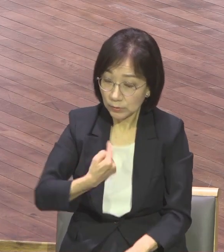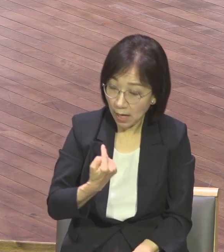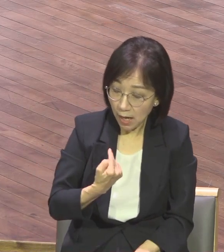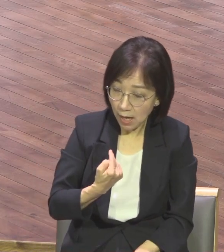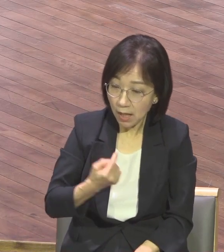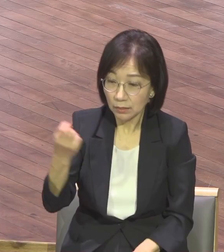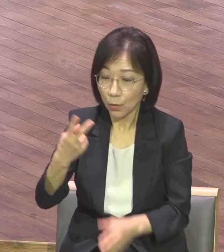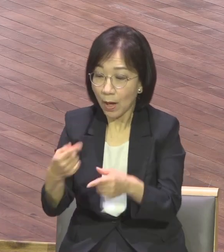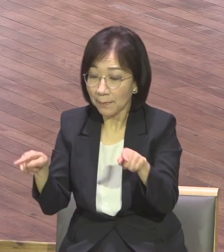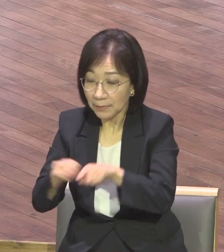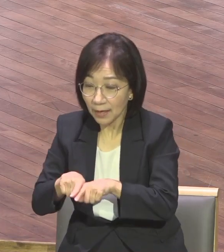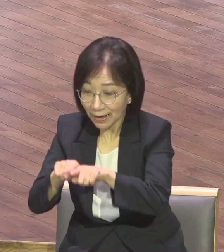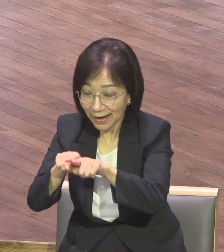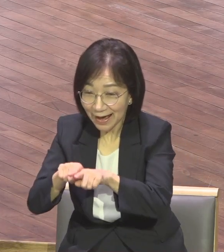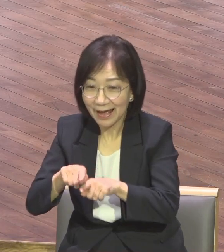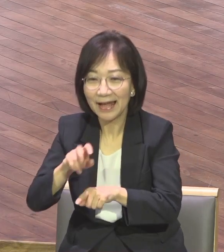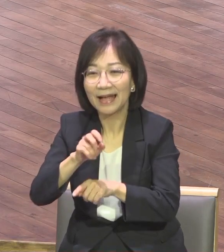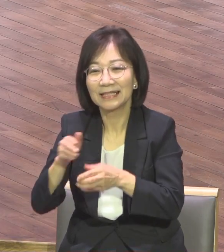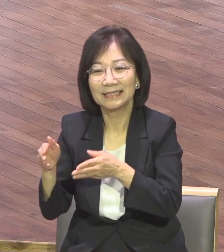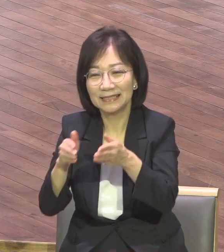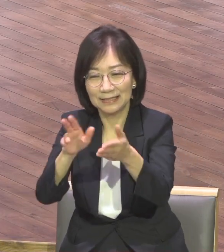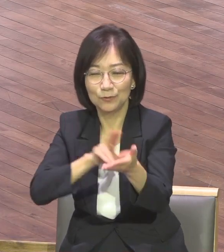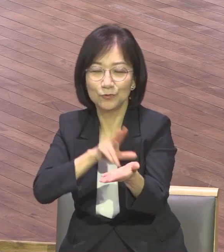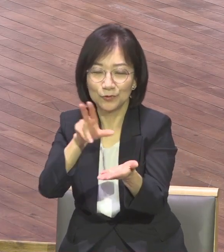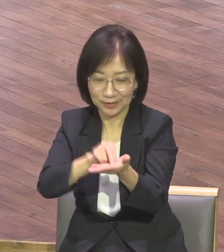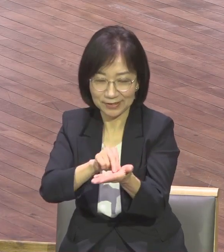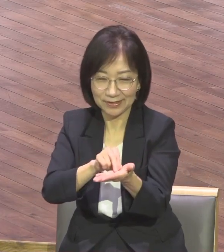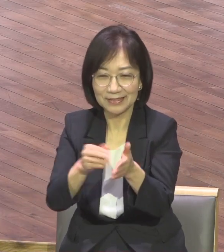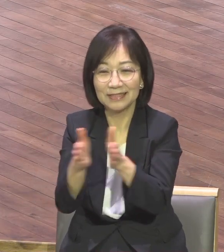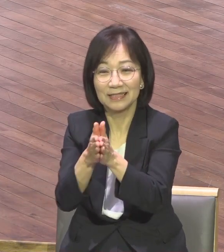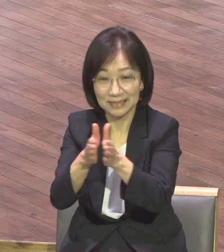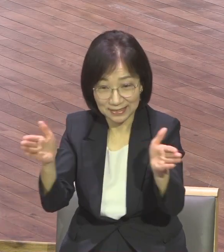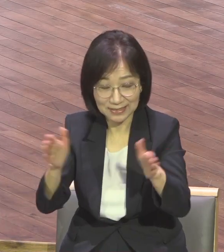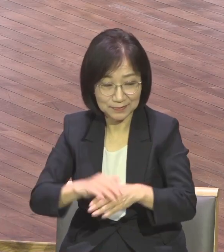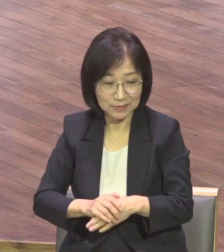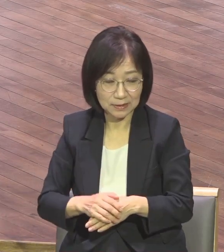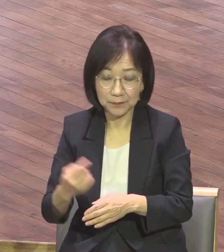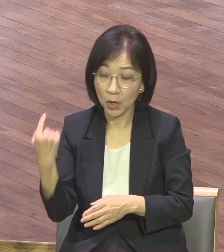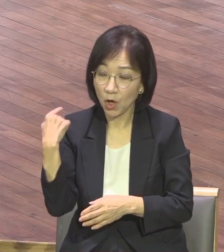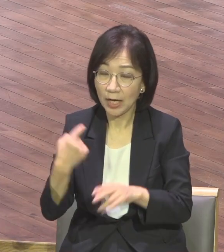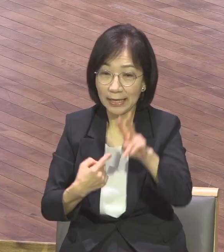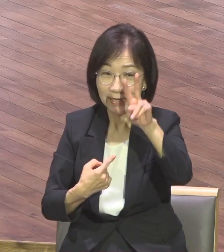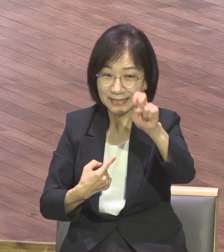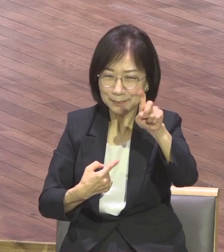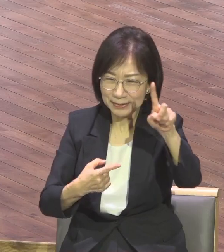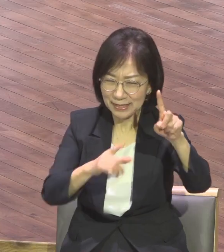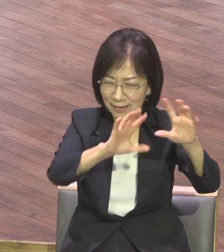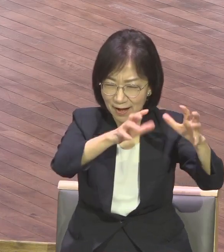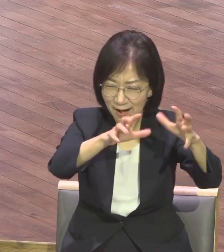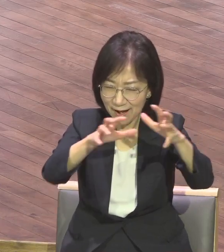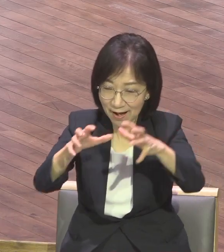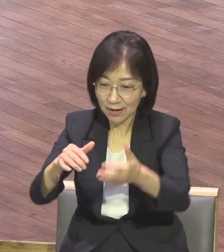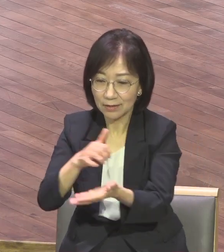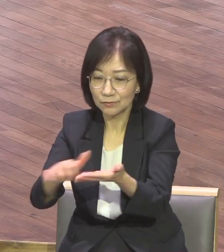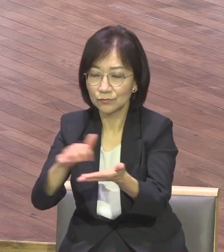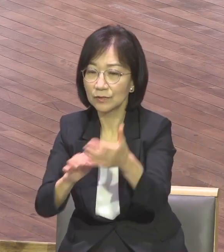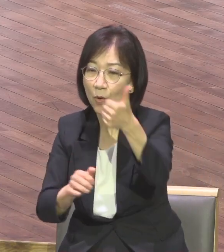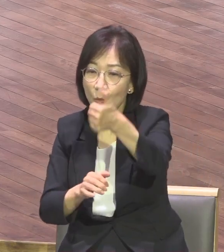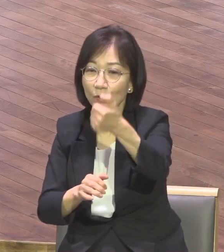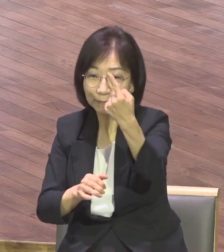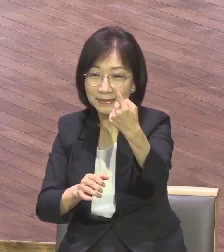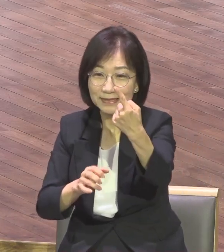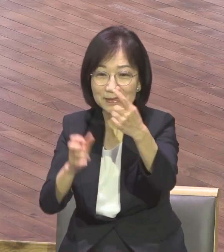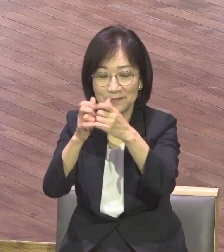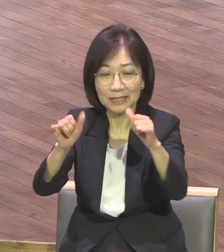주제로 진행이 되고 있습니다. 어제 21개국 51명의 우리 예원교회 파송